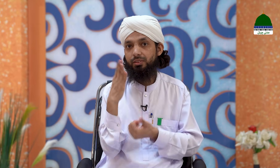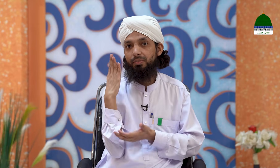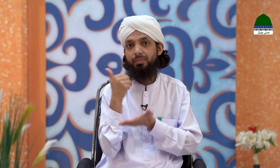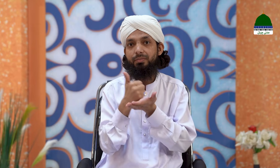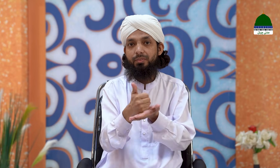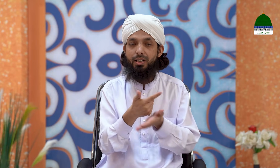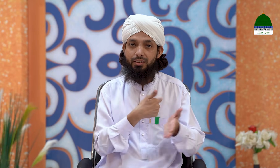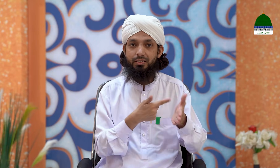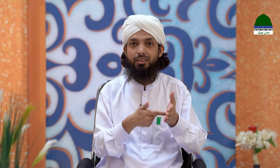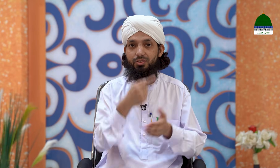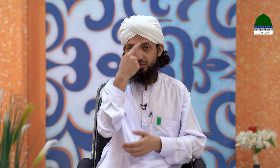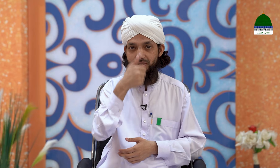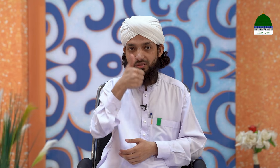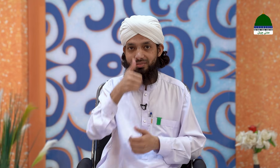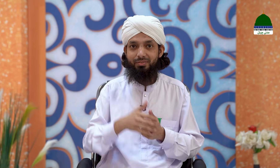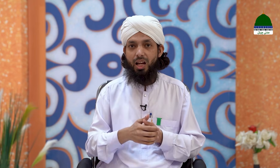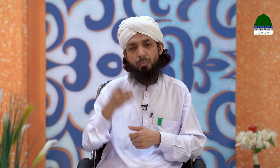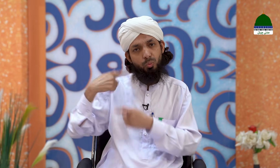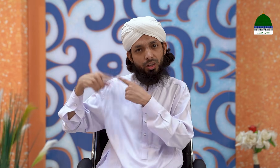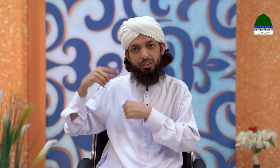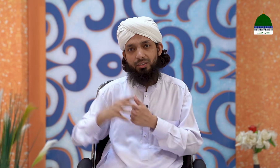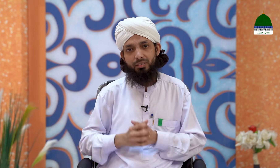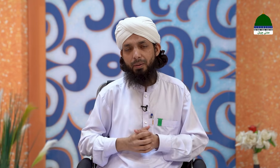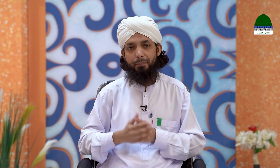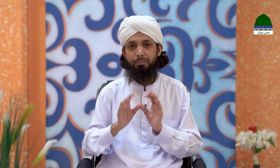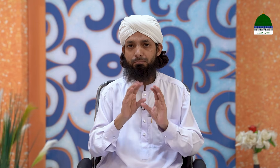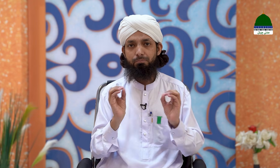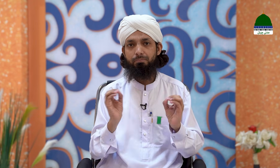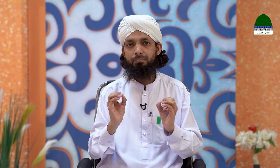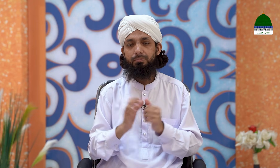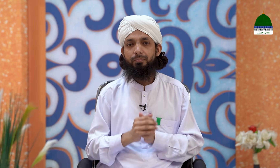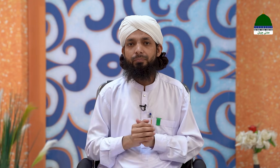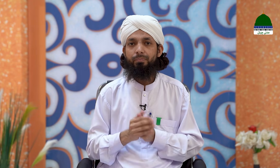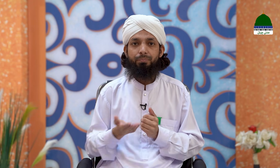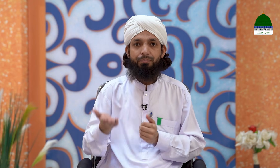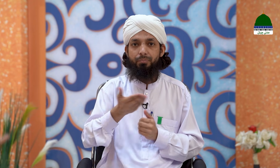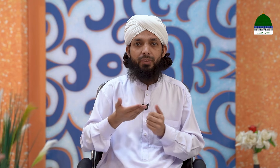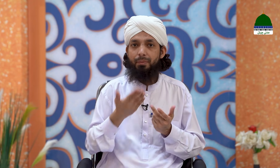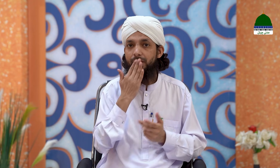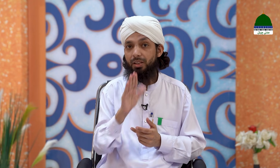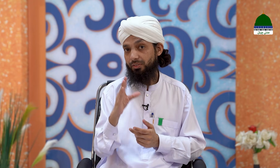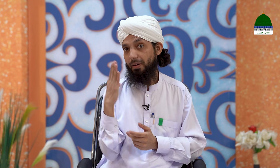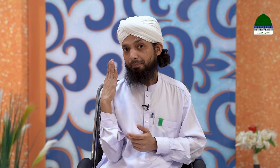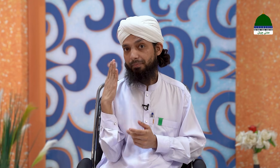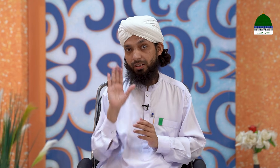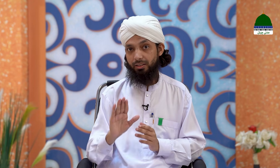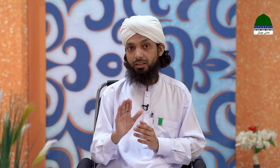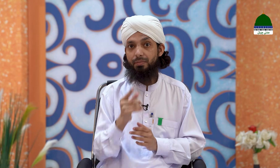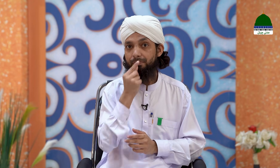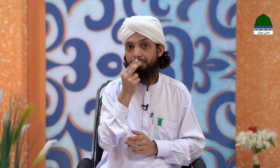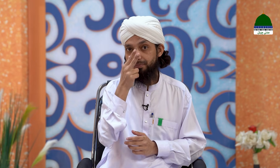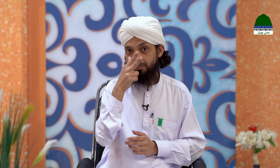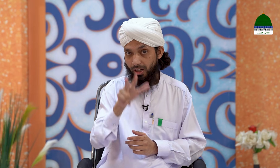تو نیت کر لیجیے انشاءاللہ عز و جل۔ اب تو والا دور نہیں ہے، لیکن اگر ہم یقیناً اس سے مراد ثواب ہے تو ہم جب روزے رکھیں